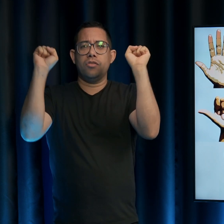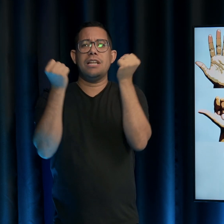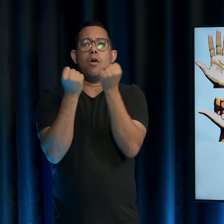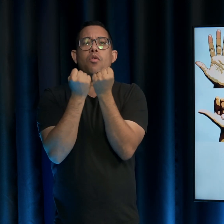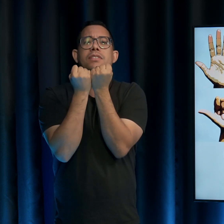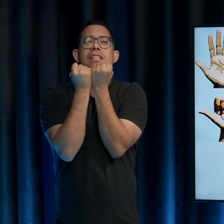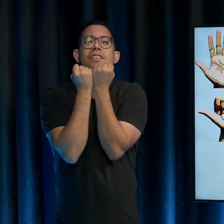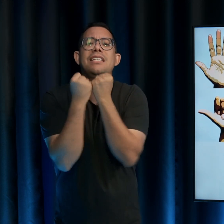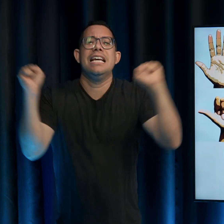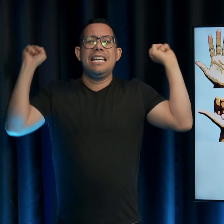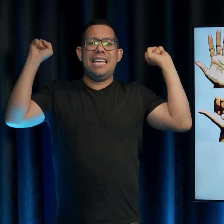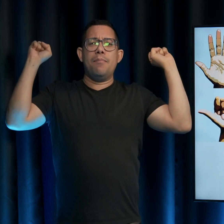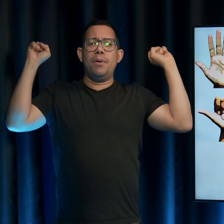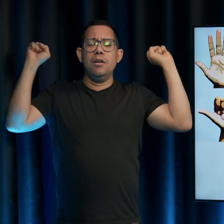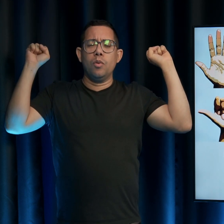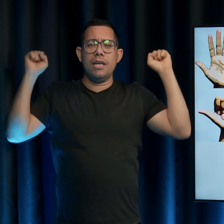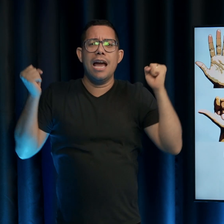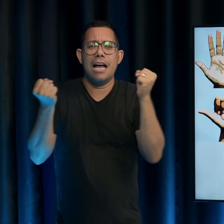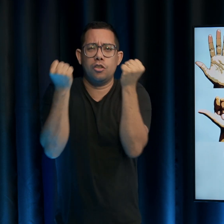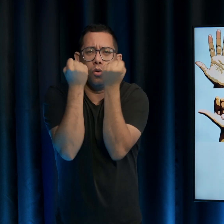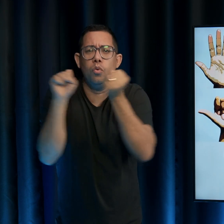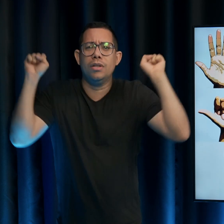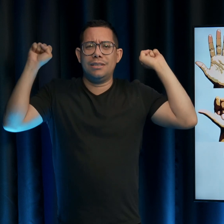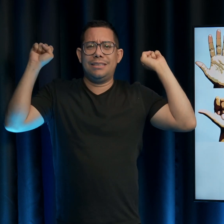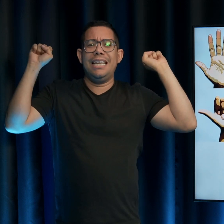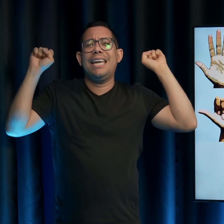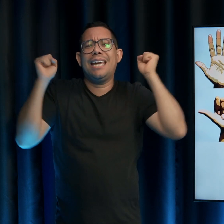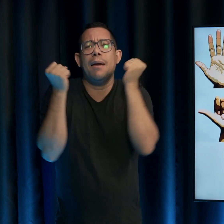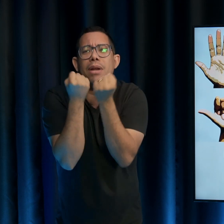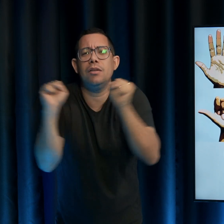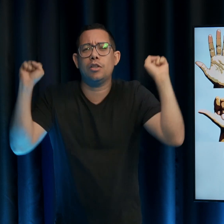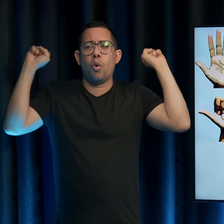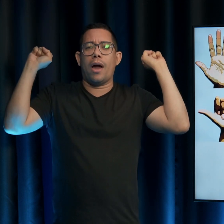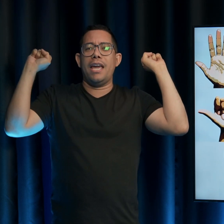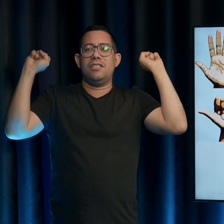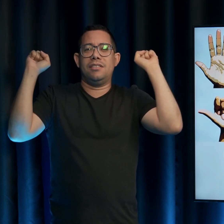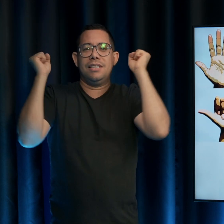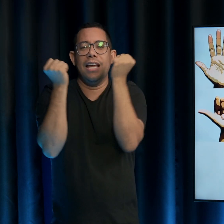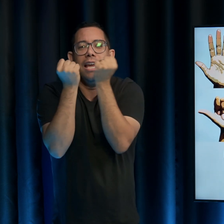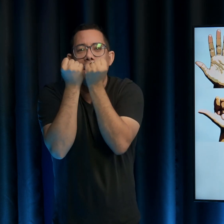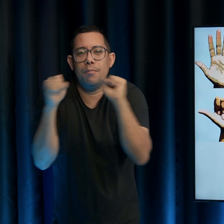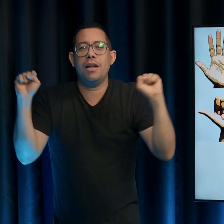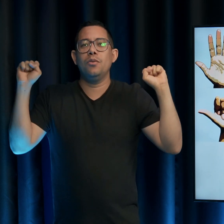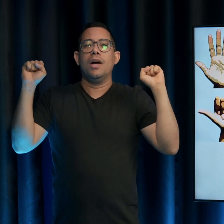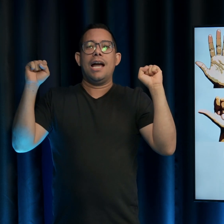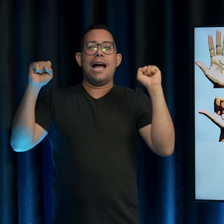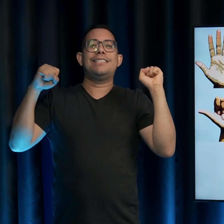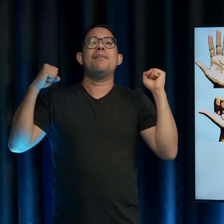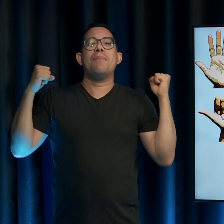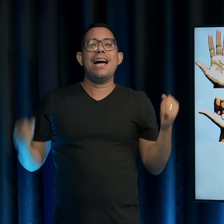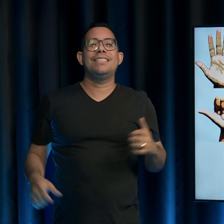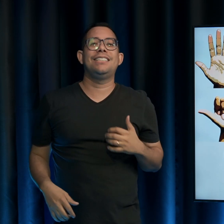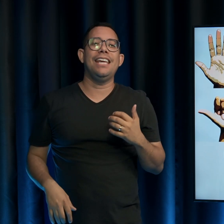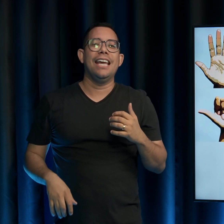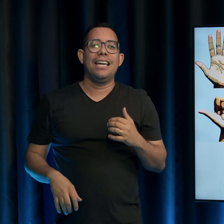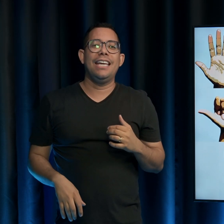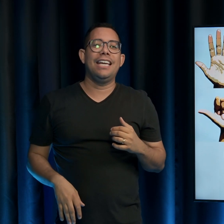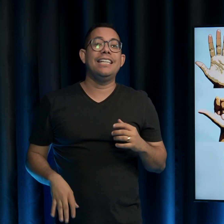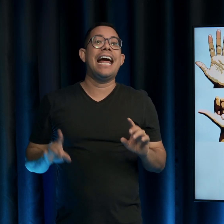sinal, como se ele estivesse quebrando aí as colunas, quebrando as correntes, né? Quebrando as amarras que